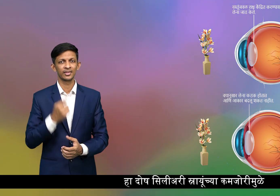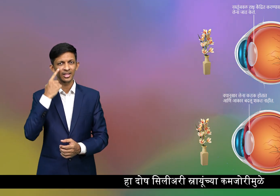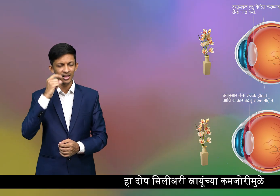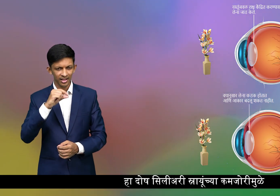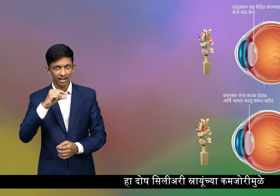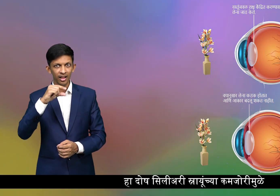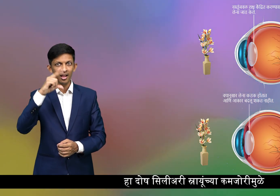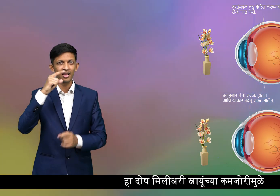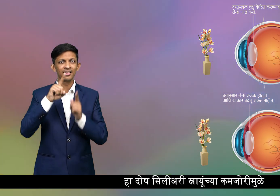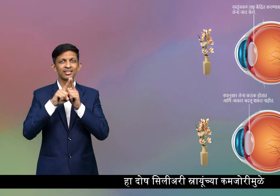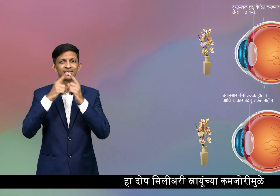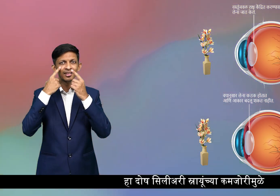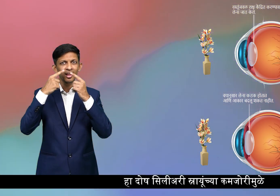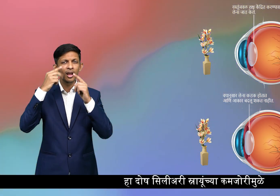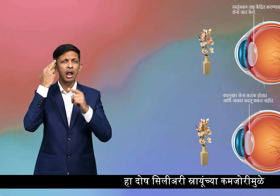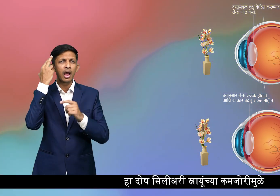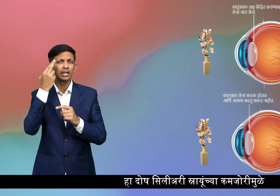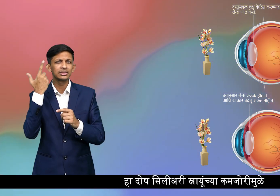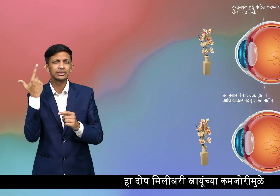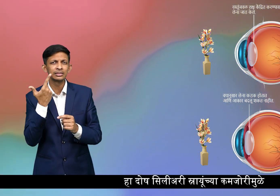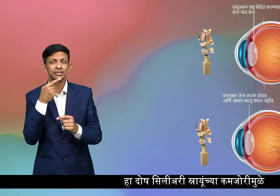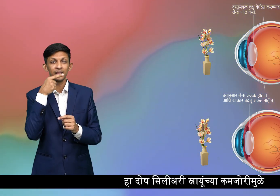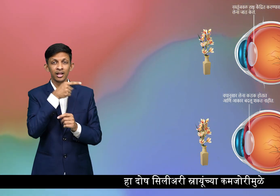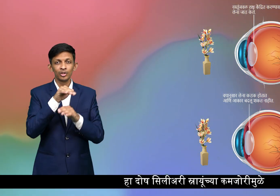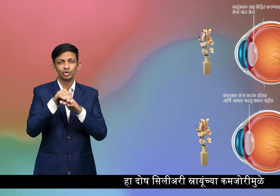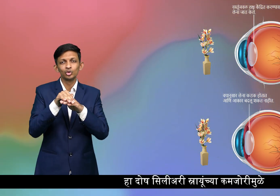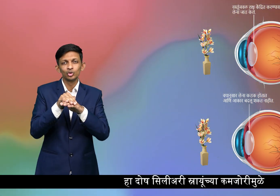हा दोष सिलियरी स्नायूंच्या कमजोरीमुळे